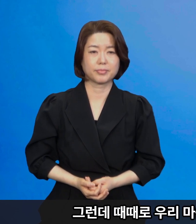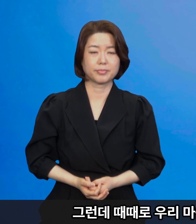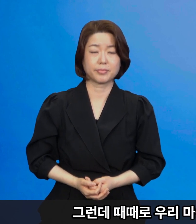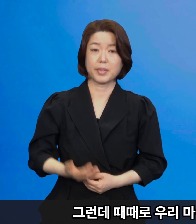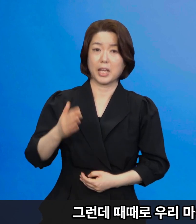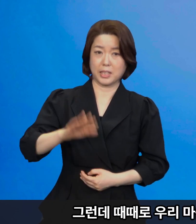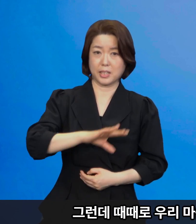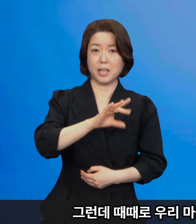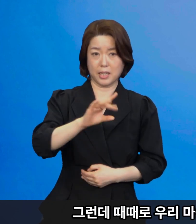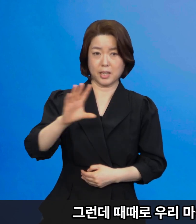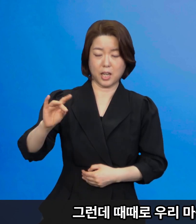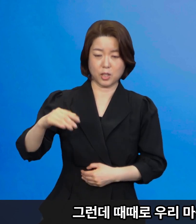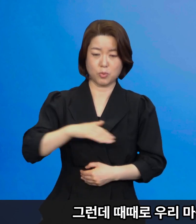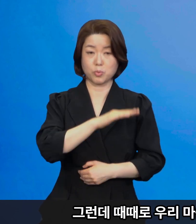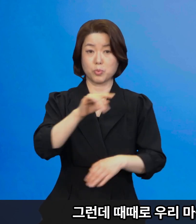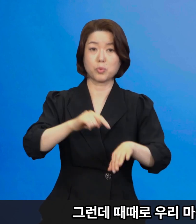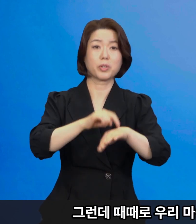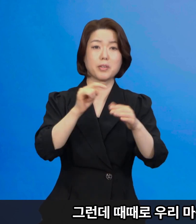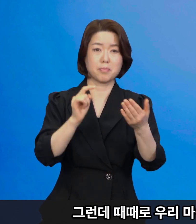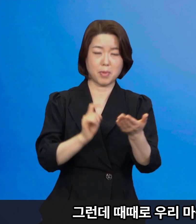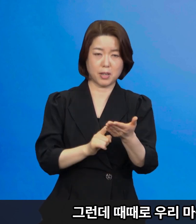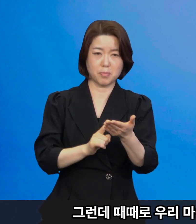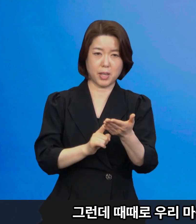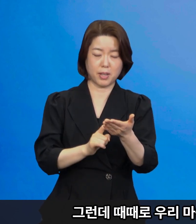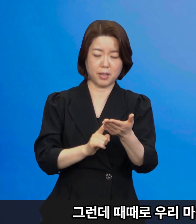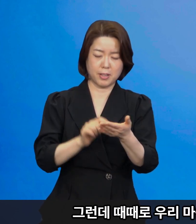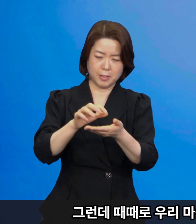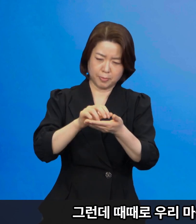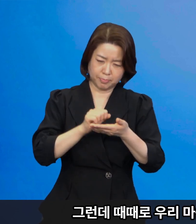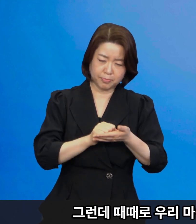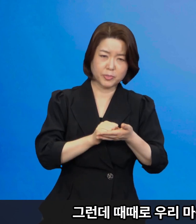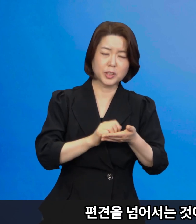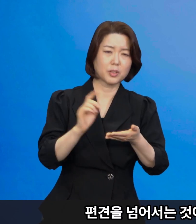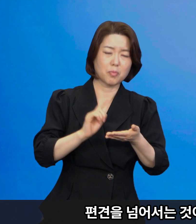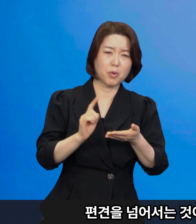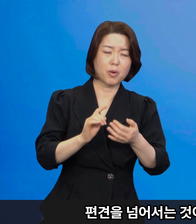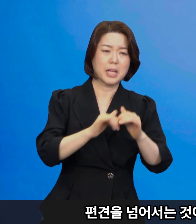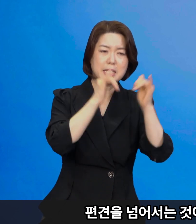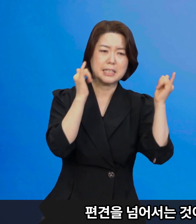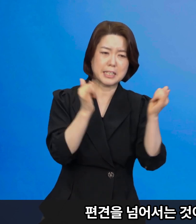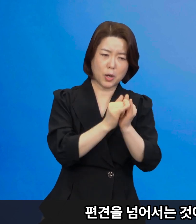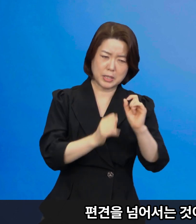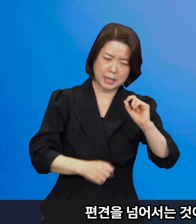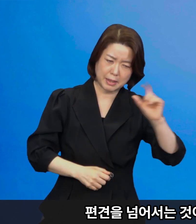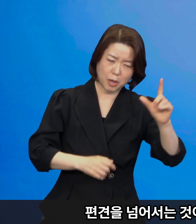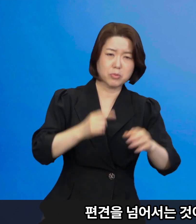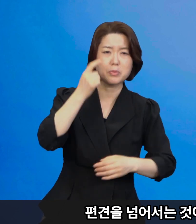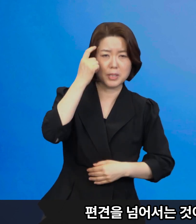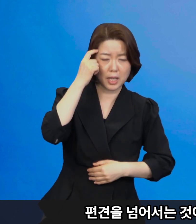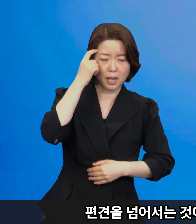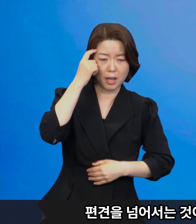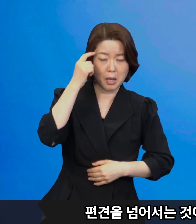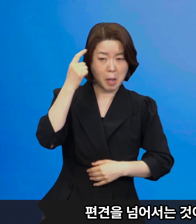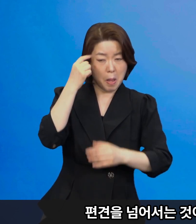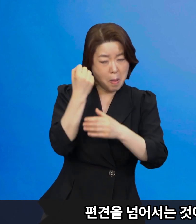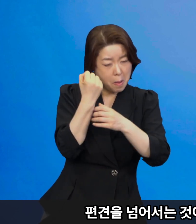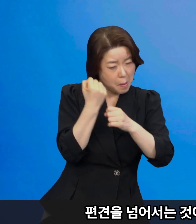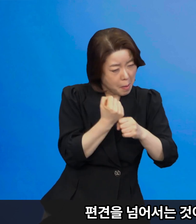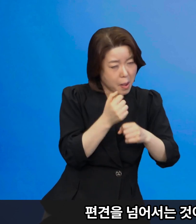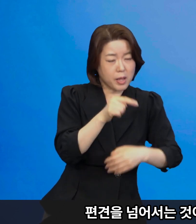그런데 때때로 우리 마음에 새겨진 사회적 통념이나 편견을 넘어서는